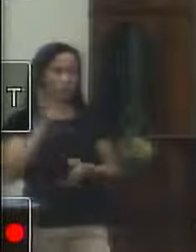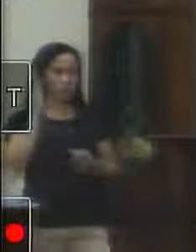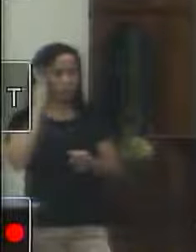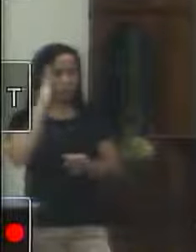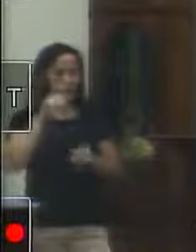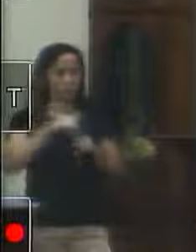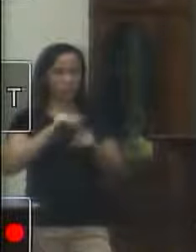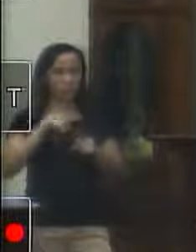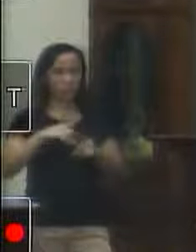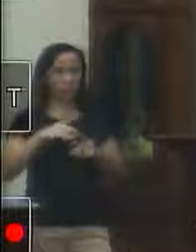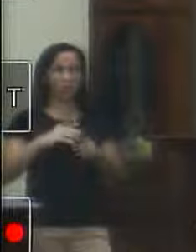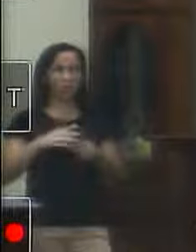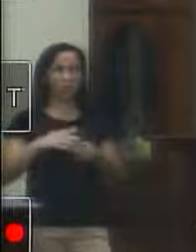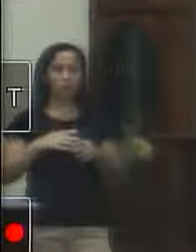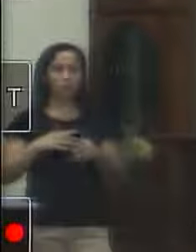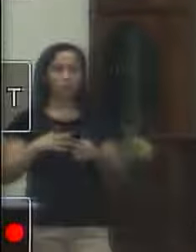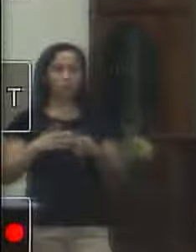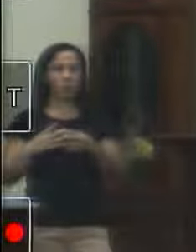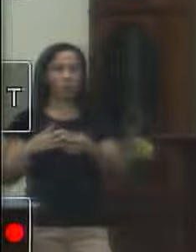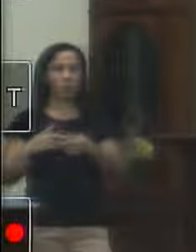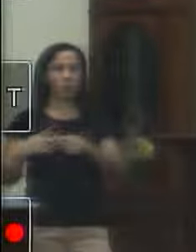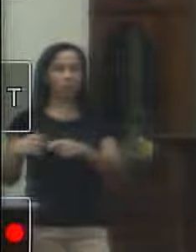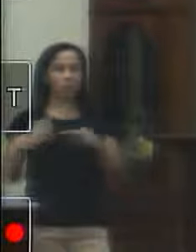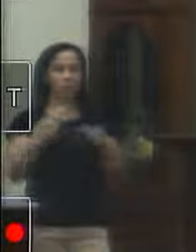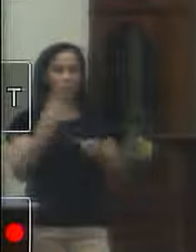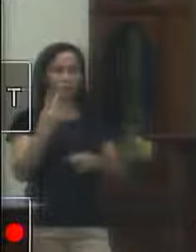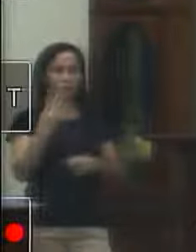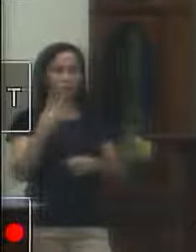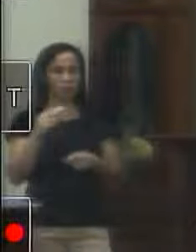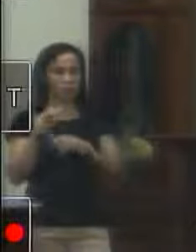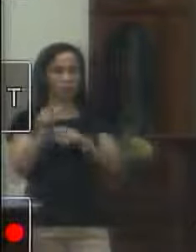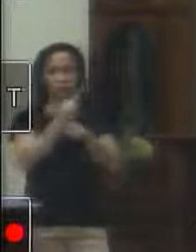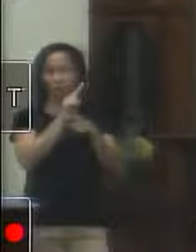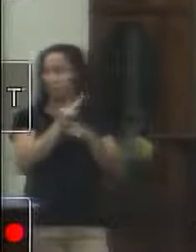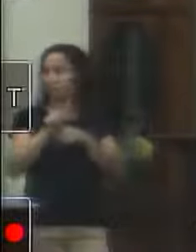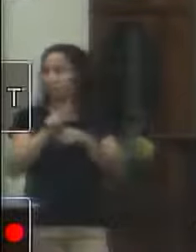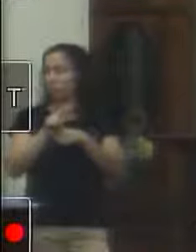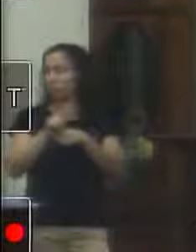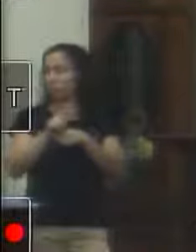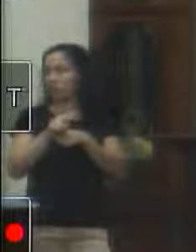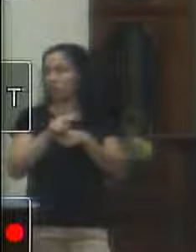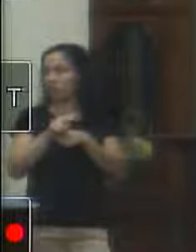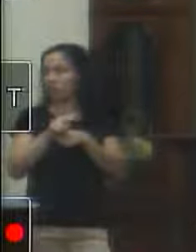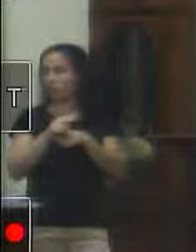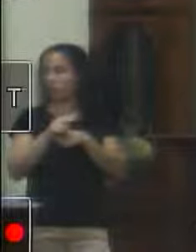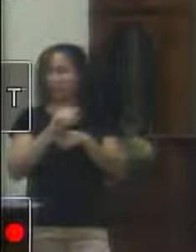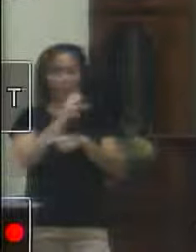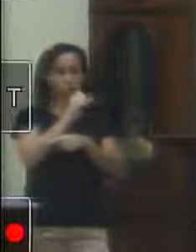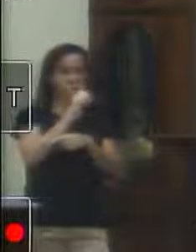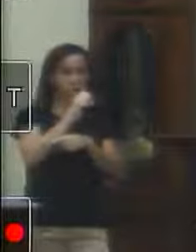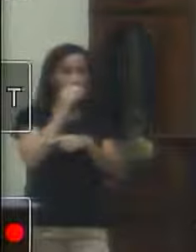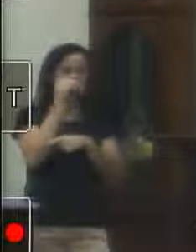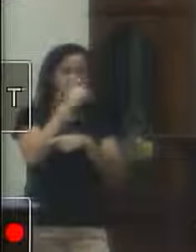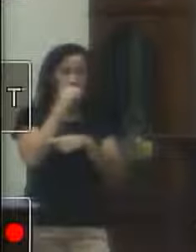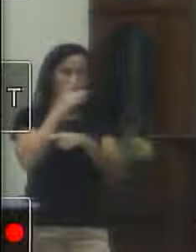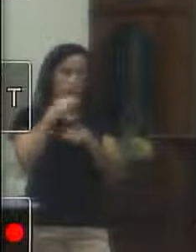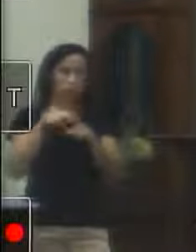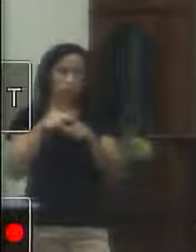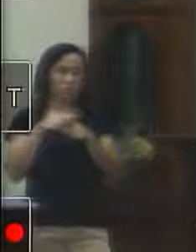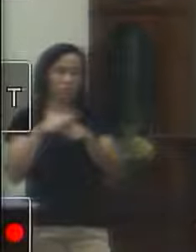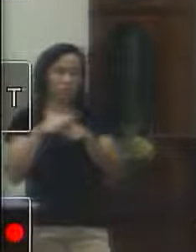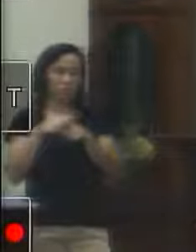dizer se tínhamos lá também 2 fiscais sábado e 2 fiscais no